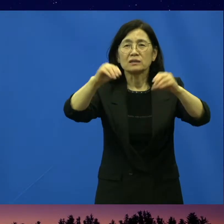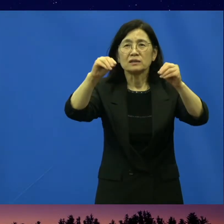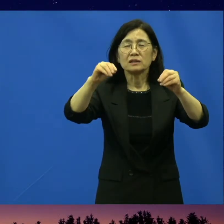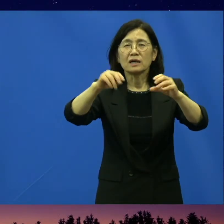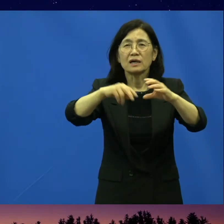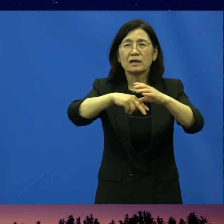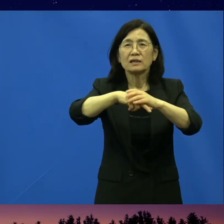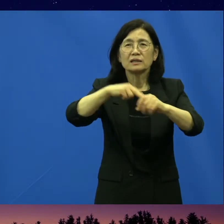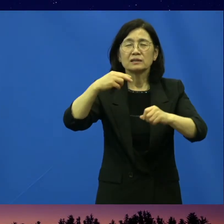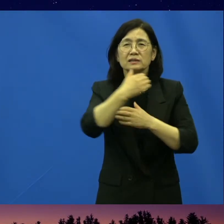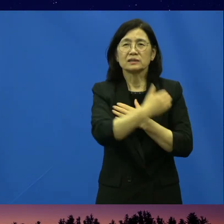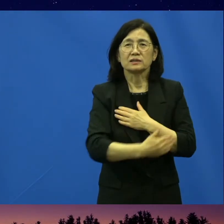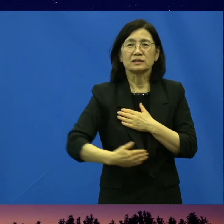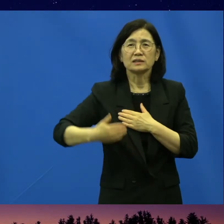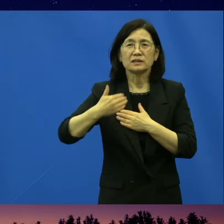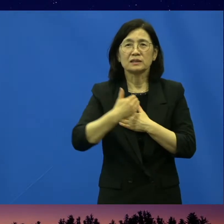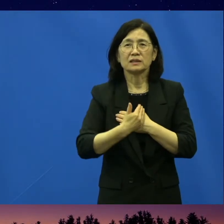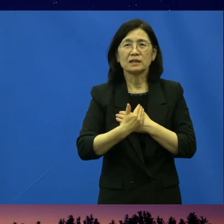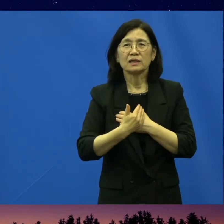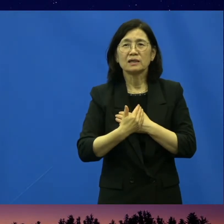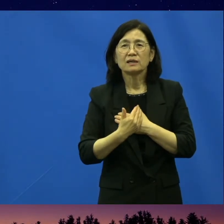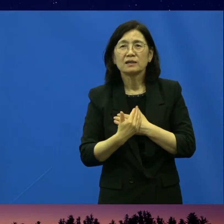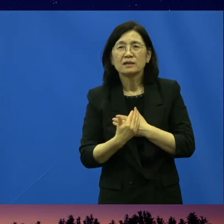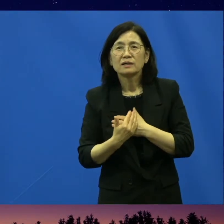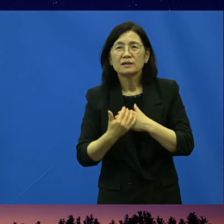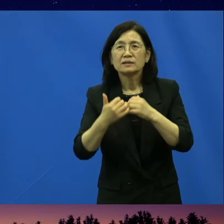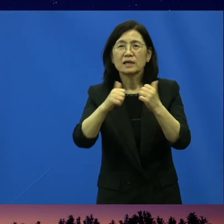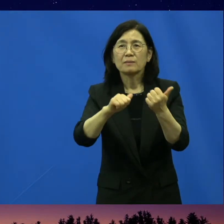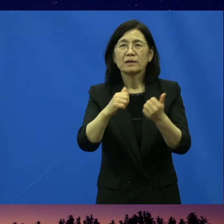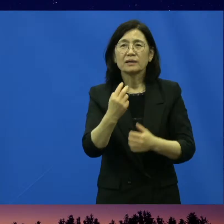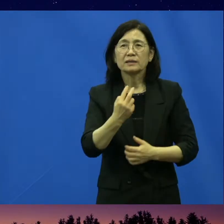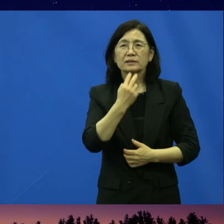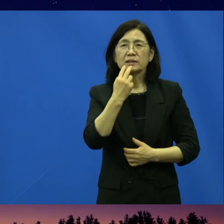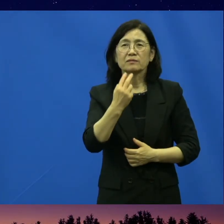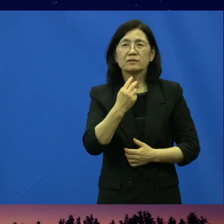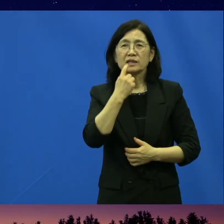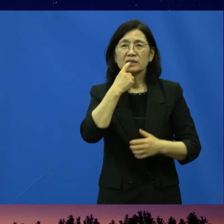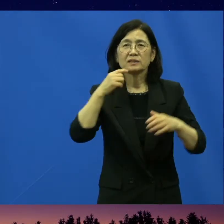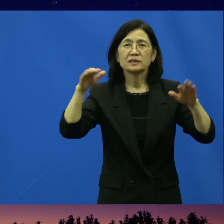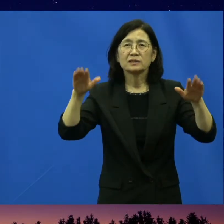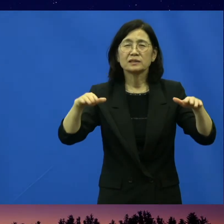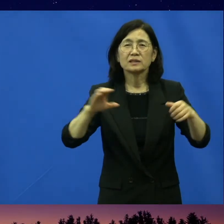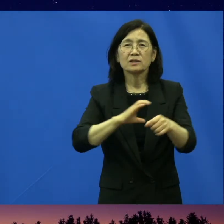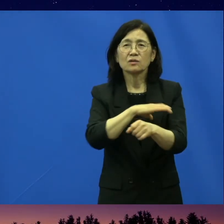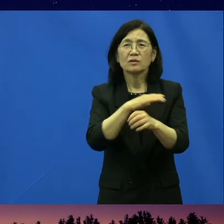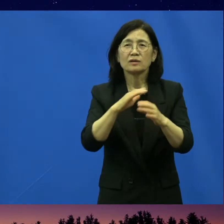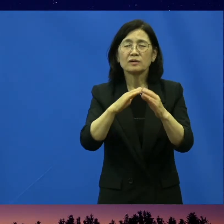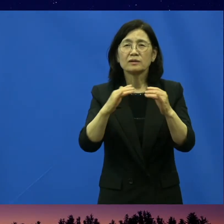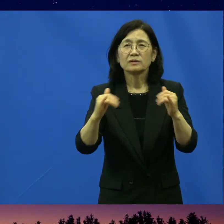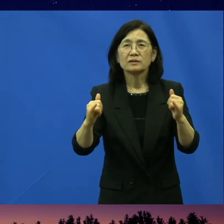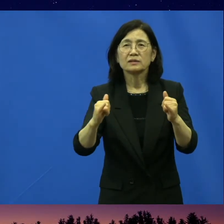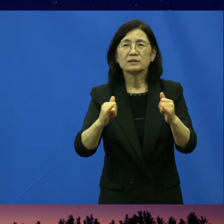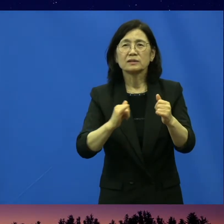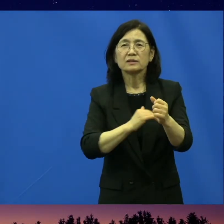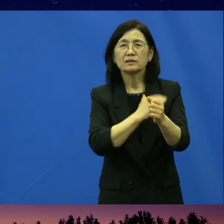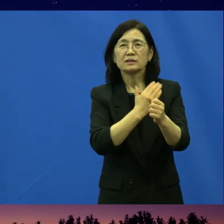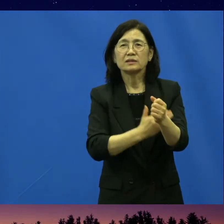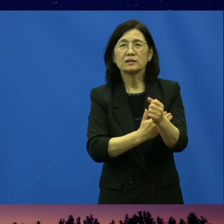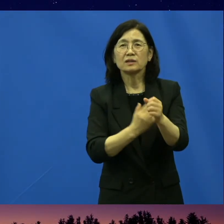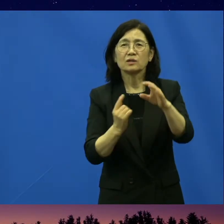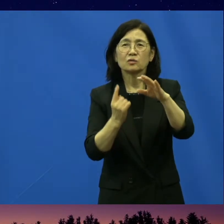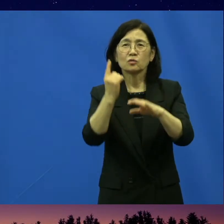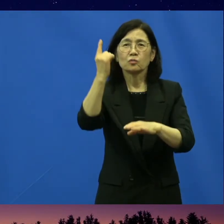38절 39절 보니까 내가 확신하노니 사망이나 생명이나 천사들이나 권세자들이나 현재일이나 장래일이나 능력이나 높음이나 기쁨이나 다른